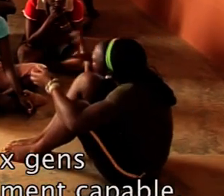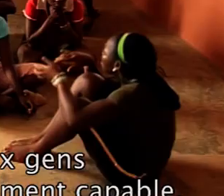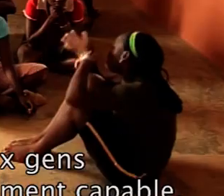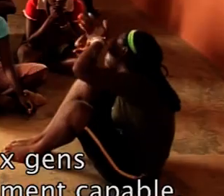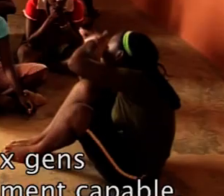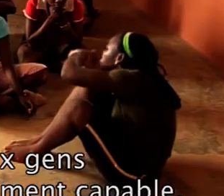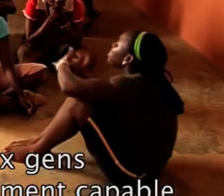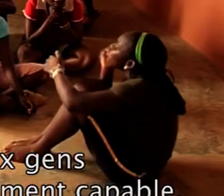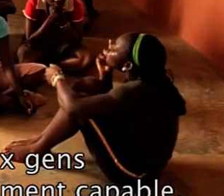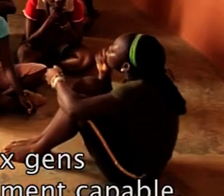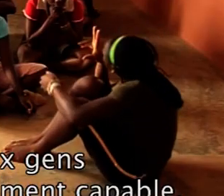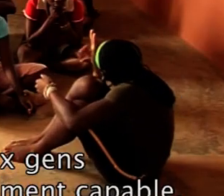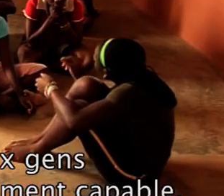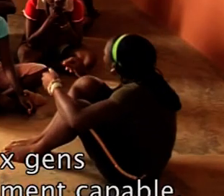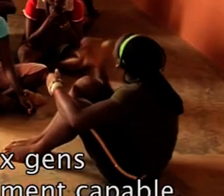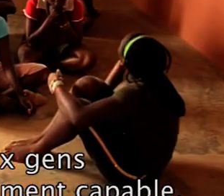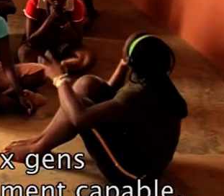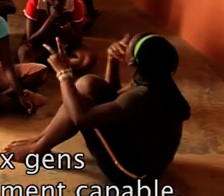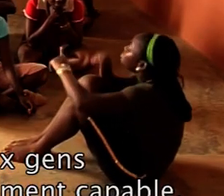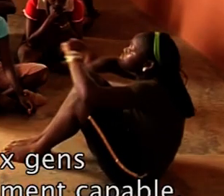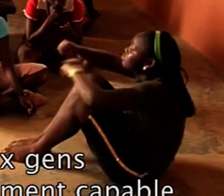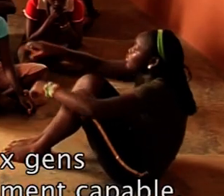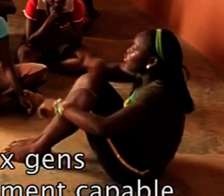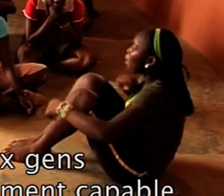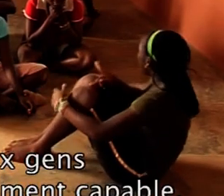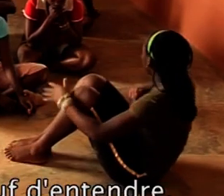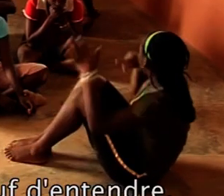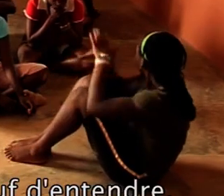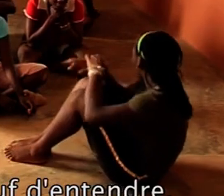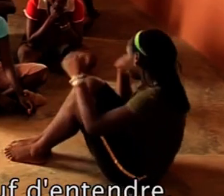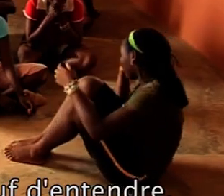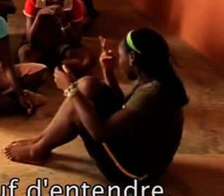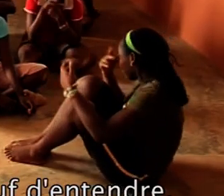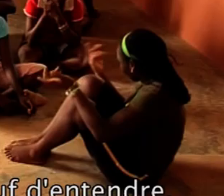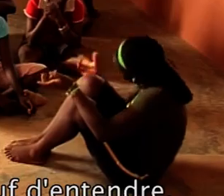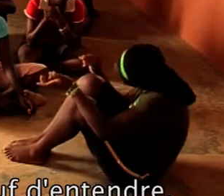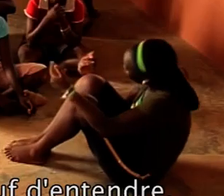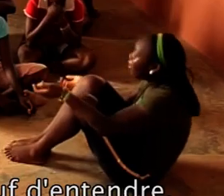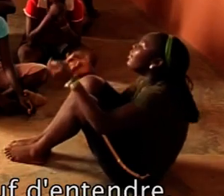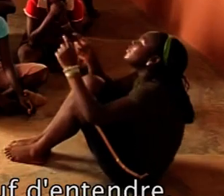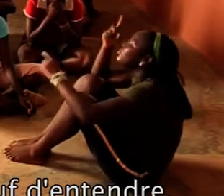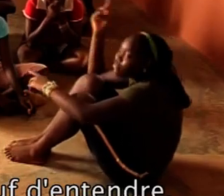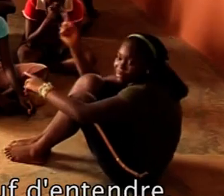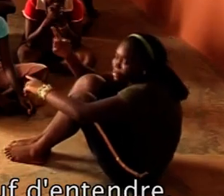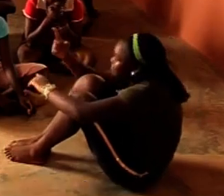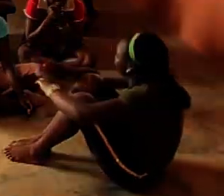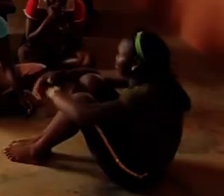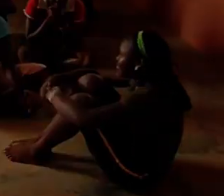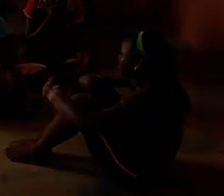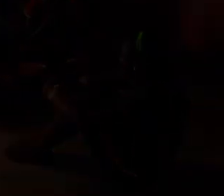gens, leur montrer que le sourd est vraiment capable, qu'il est capable de tout, mais seulement qu'il n'entend